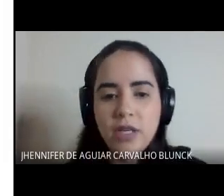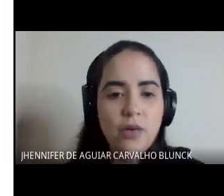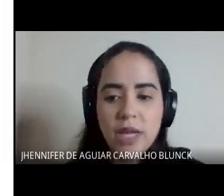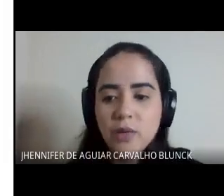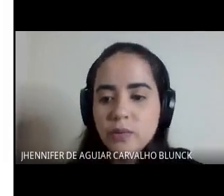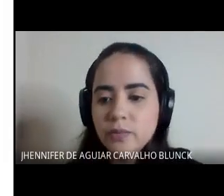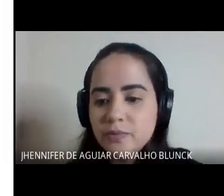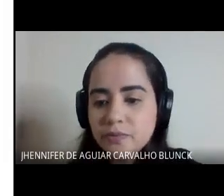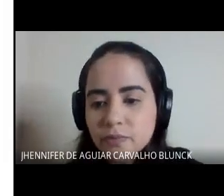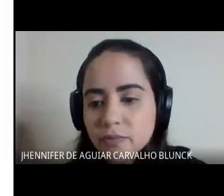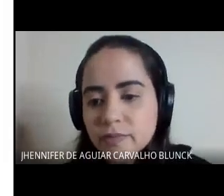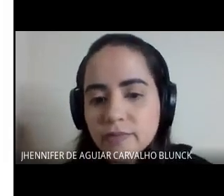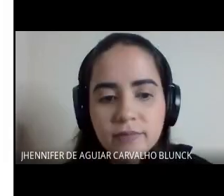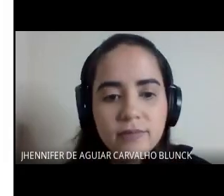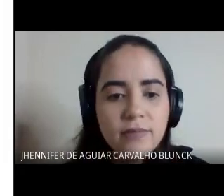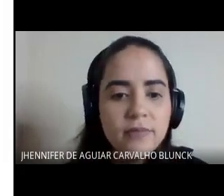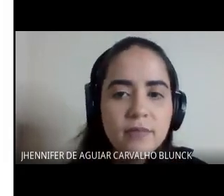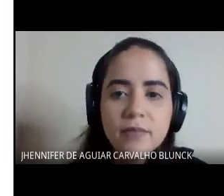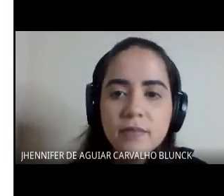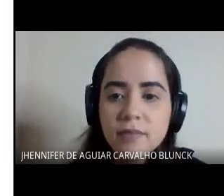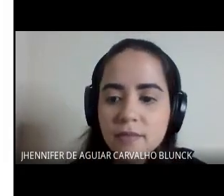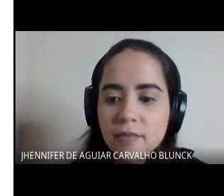Ficou tranquilo?